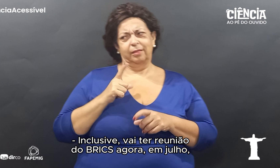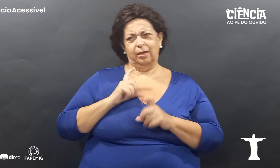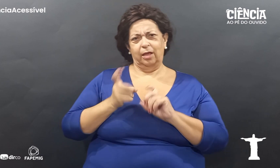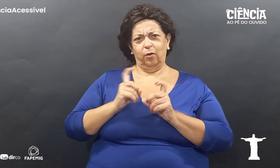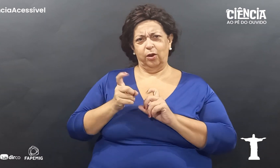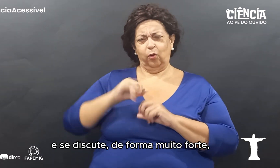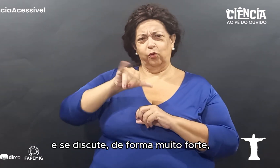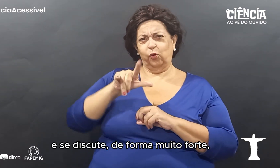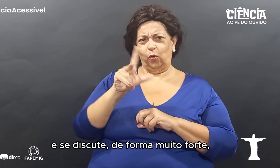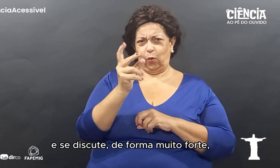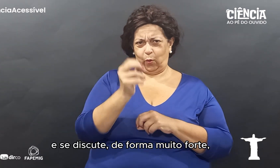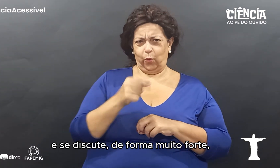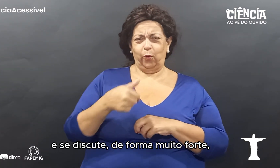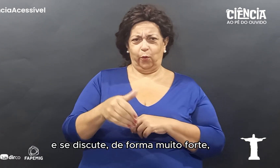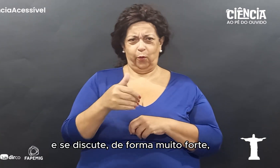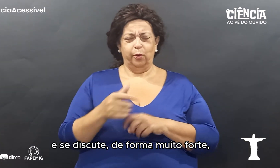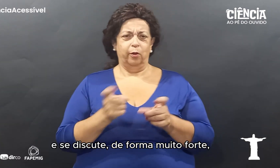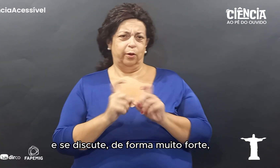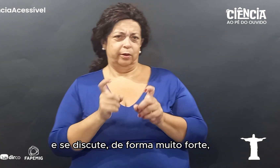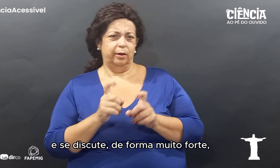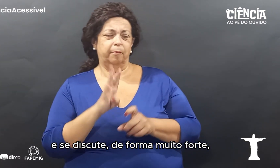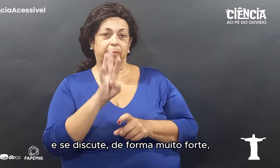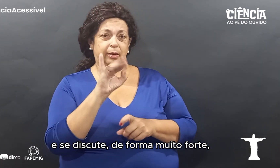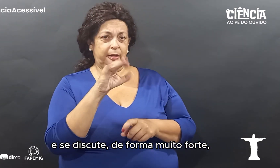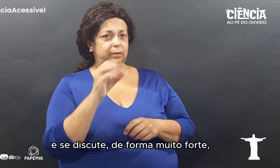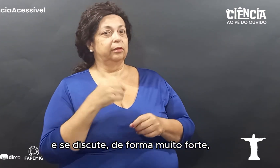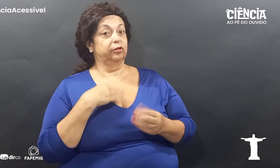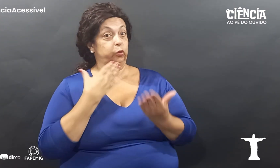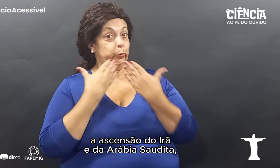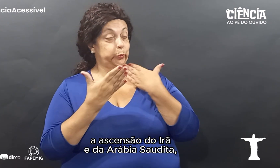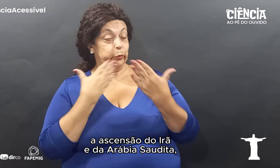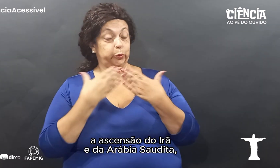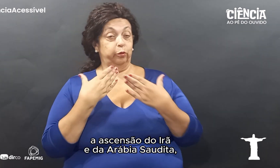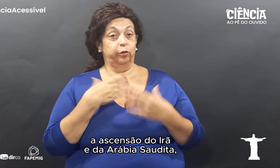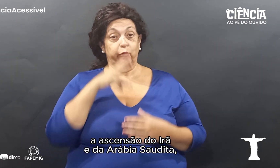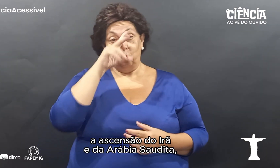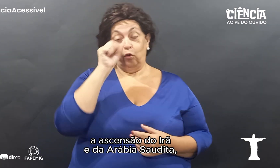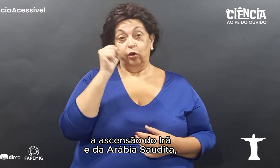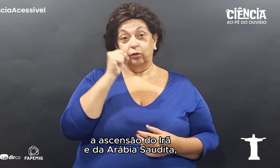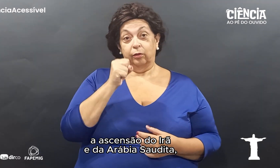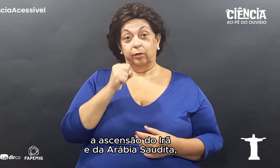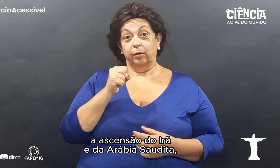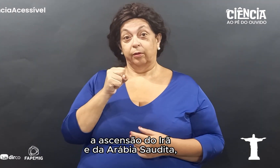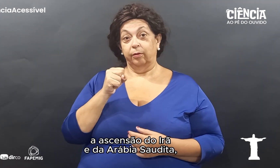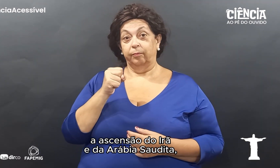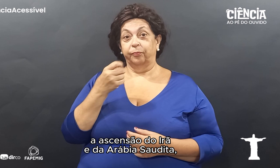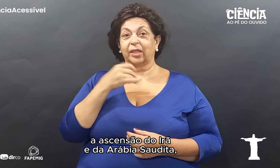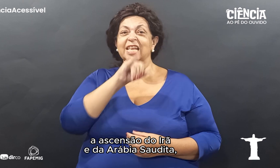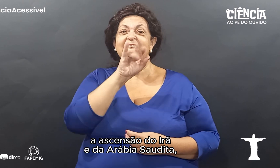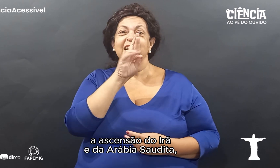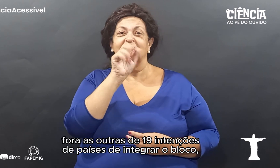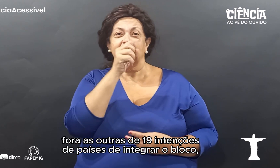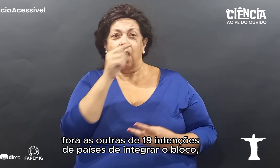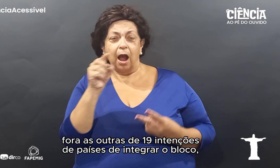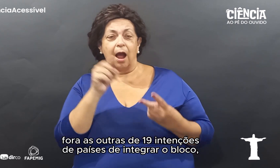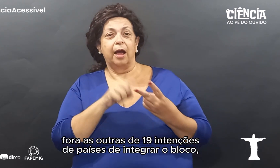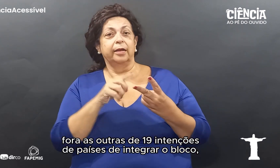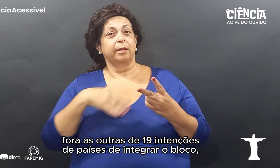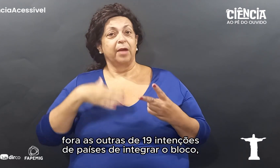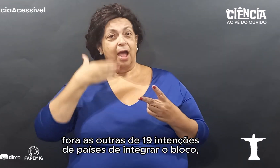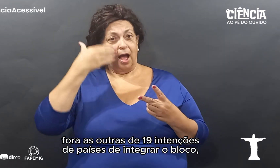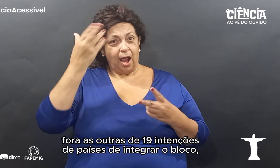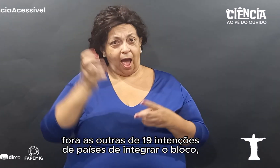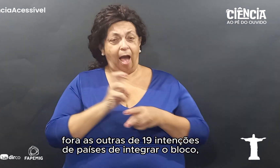em julho e se discute de forma muito forte a ascensão do Irã e da Arábia Saudita, fora as